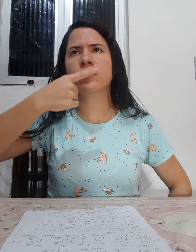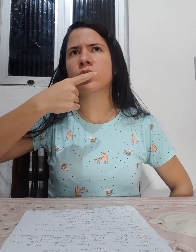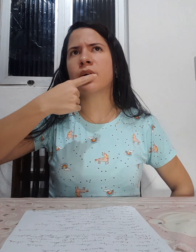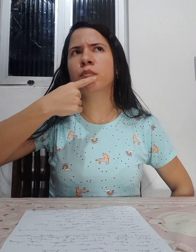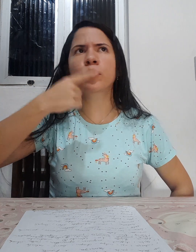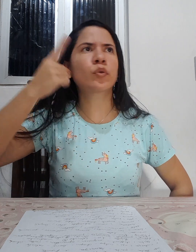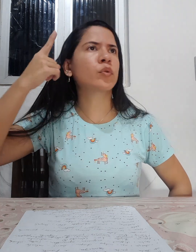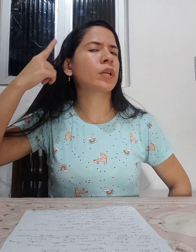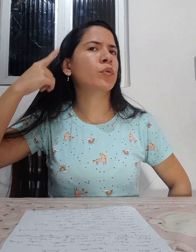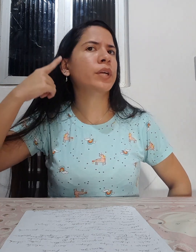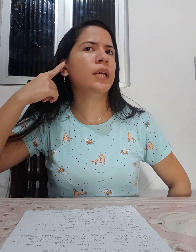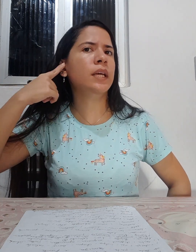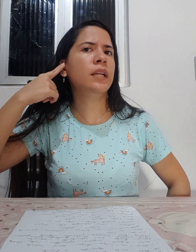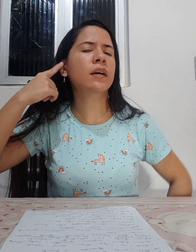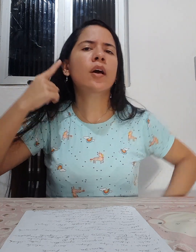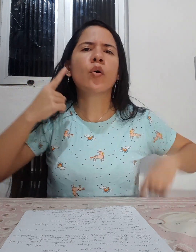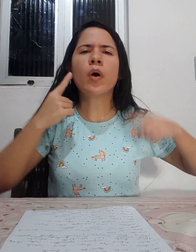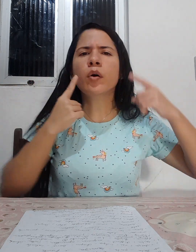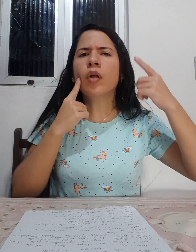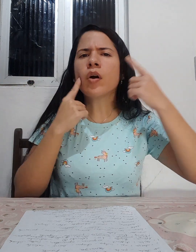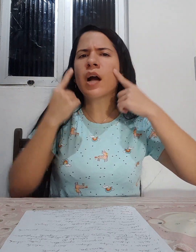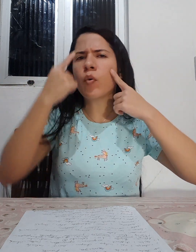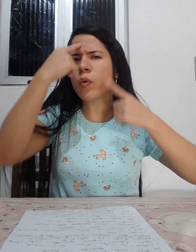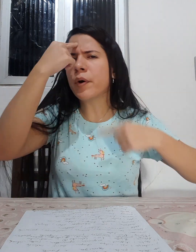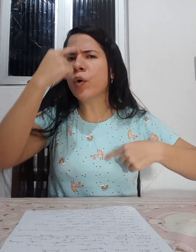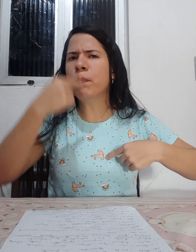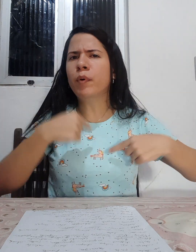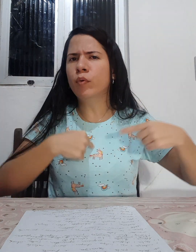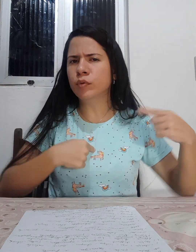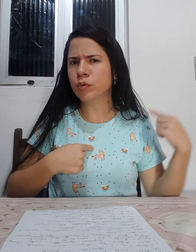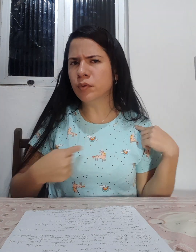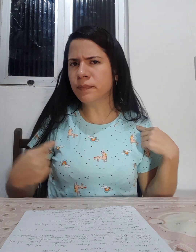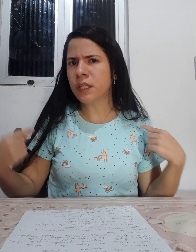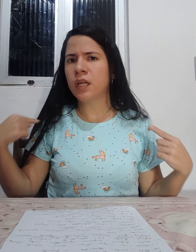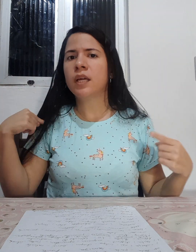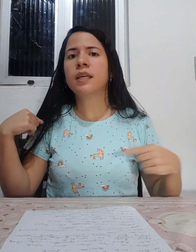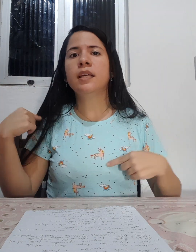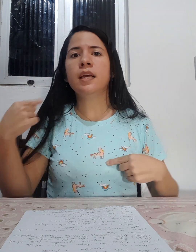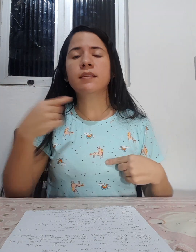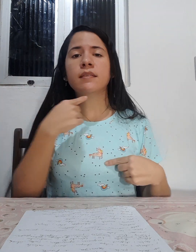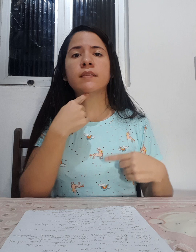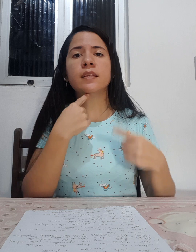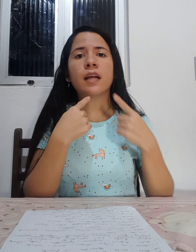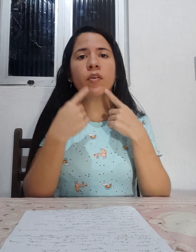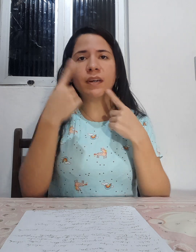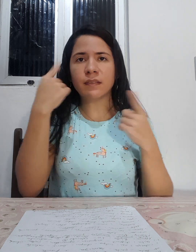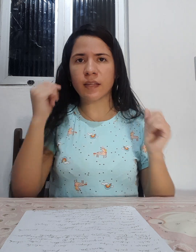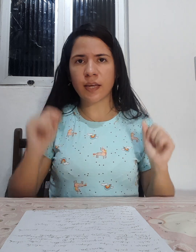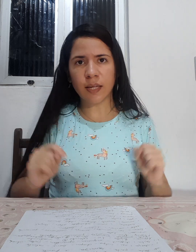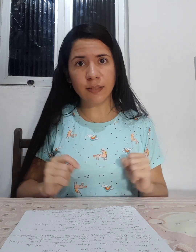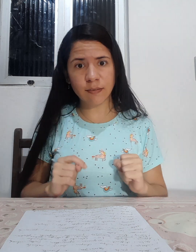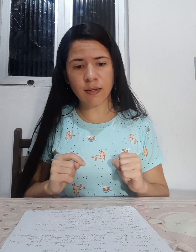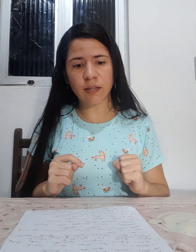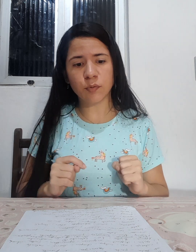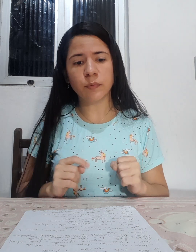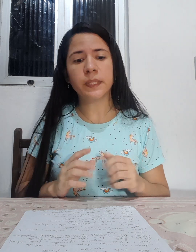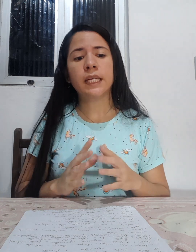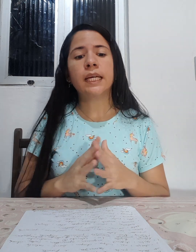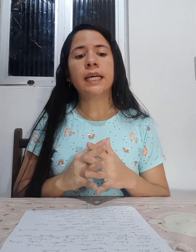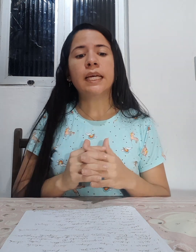na boca, ou na orelha. Qual é o local, qual é o ponto que esse sinal vai ser realizado.